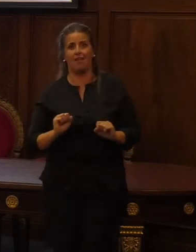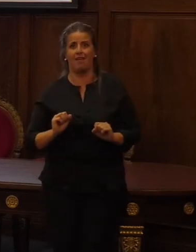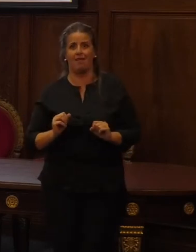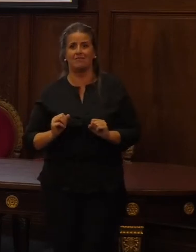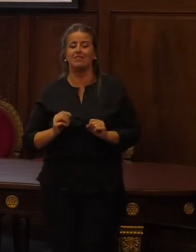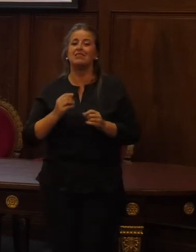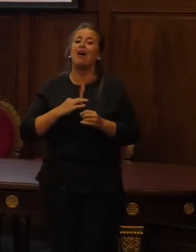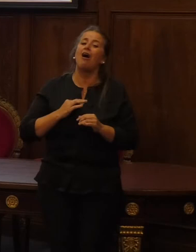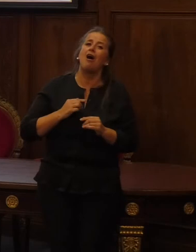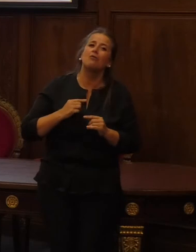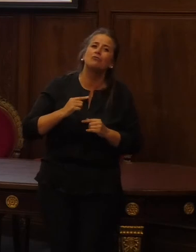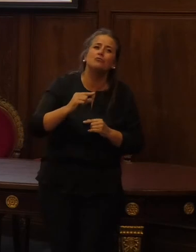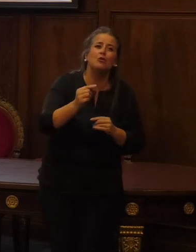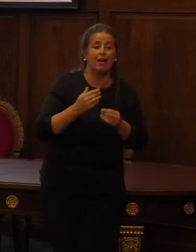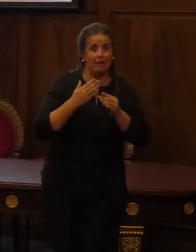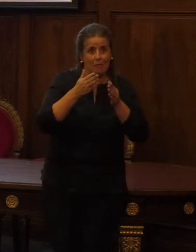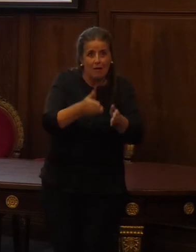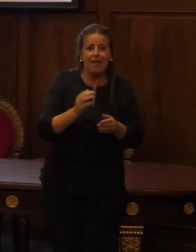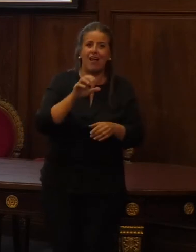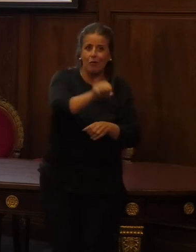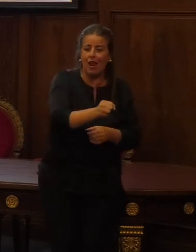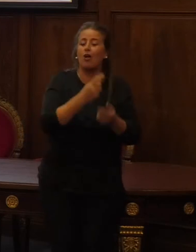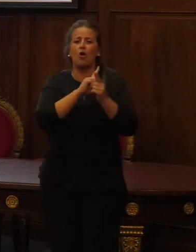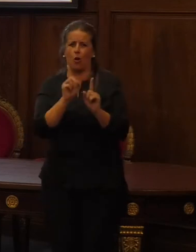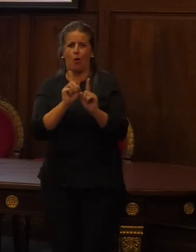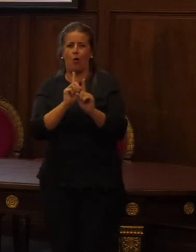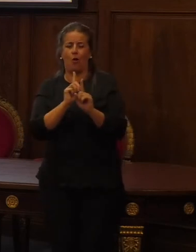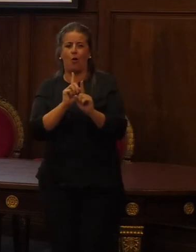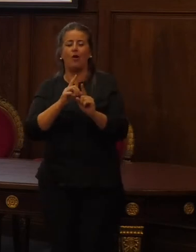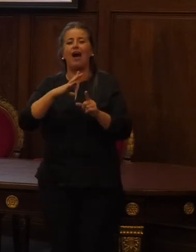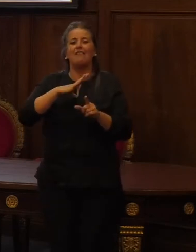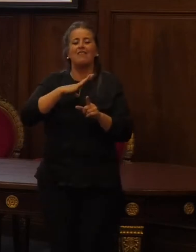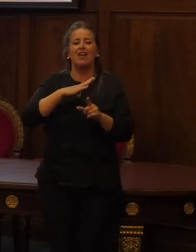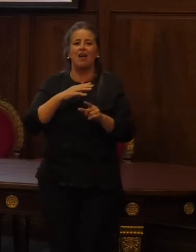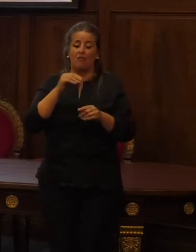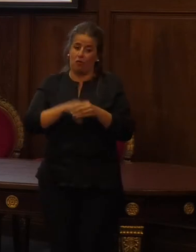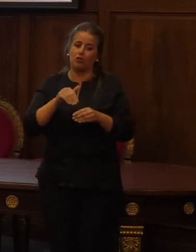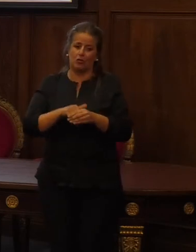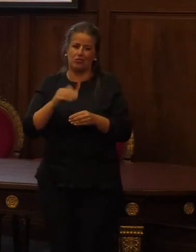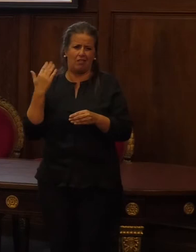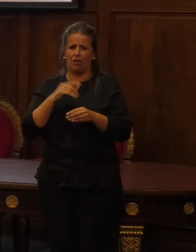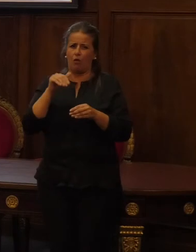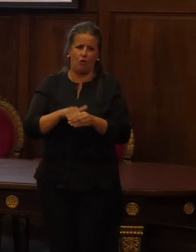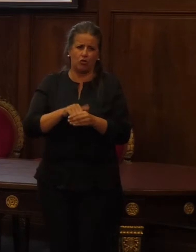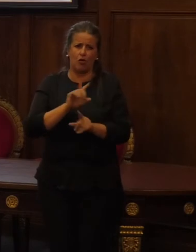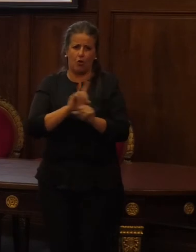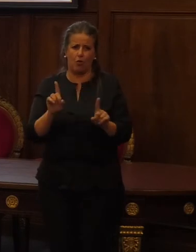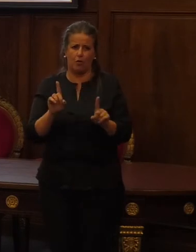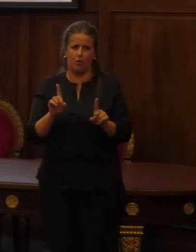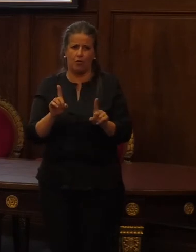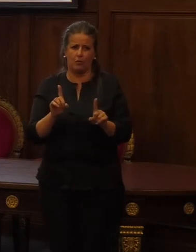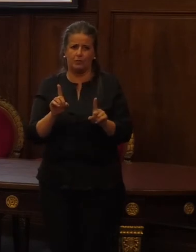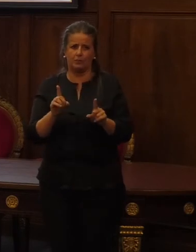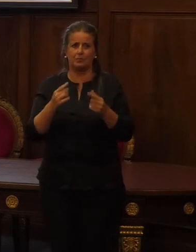ello. Lo dicho anteriormente, tampoco teníamos los votos. Los argumentos del desarrollo